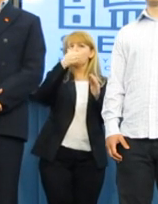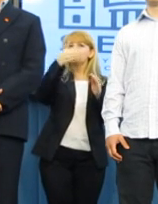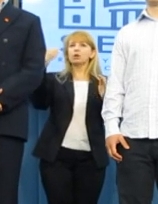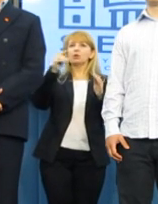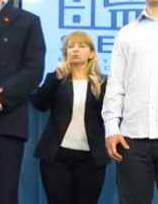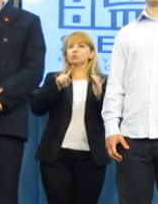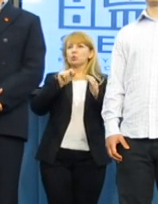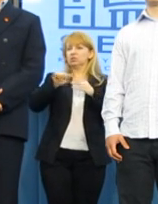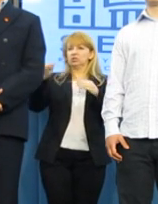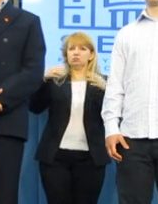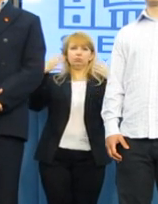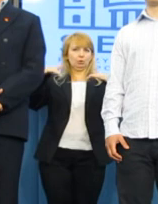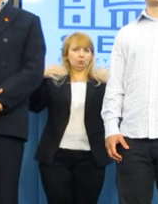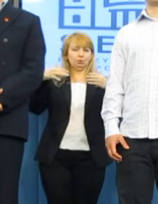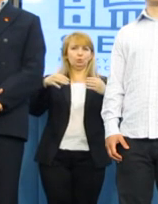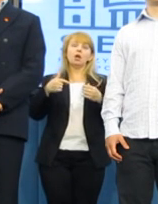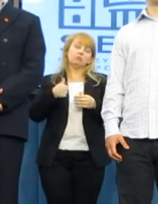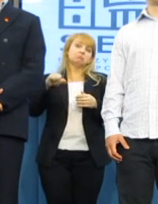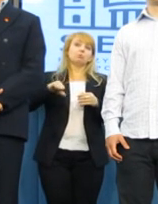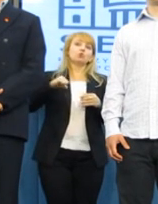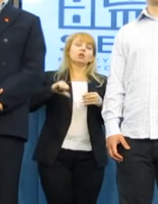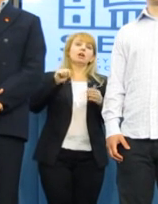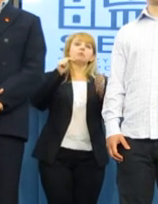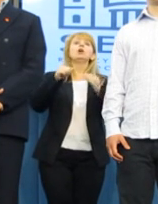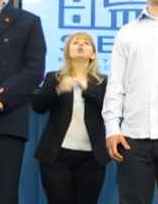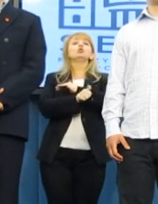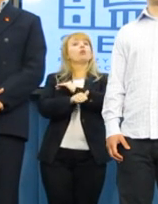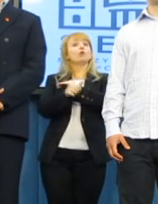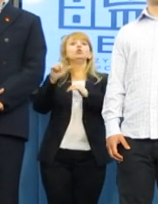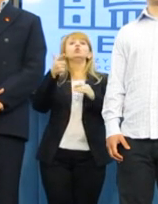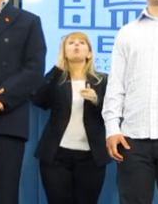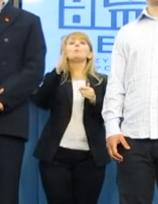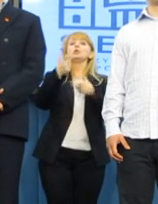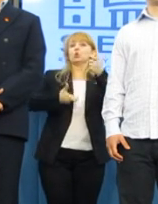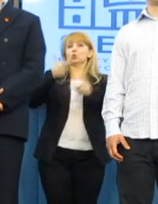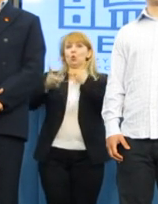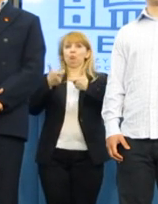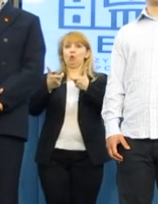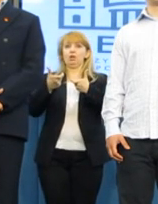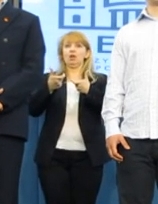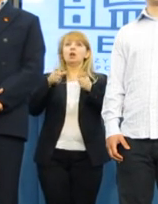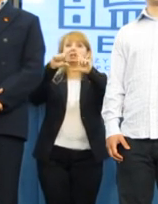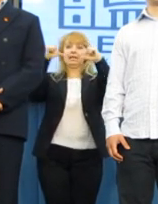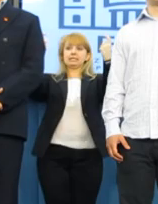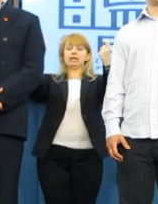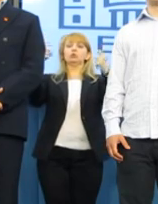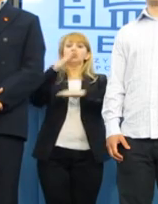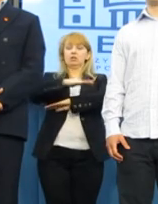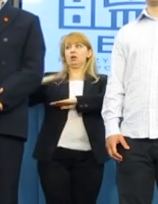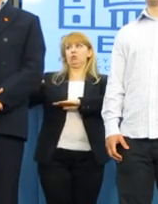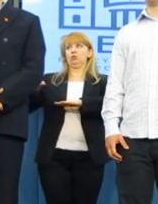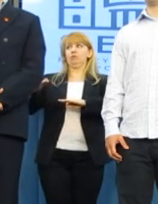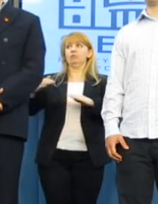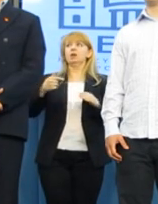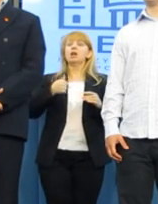sufitu. Ale poczekamy na konkrety, tak? Co za te 100 milionów ma być urządzone na Stadionie Narodowym. Szczerze mówiąc, nie wyobrażam